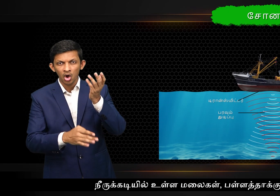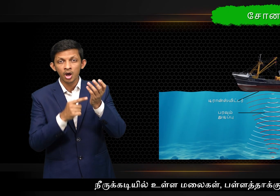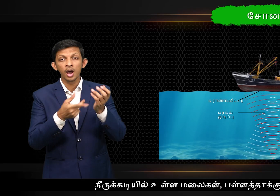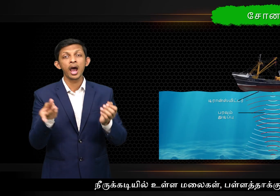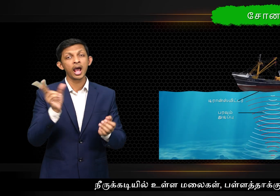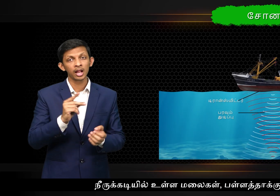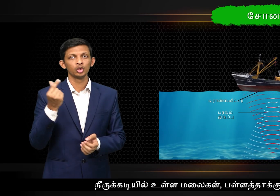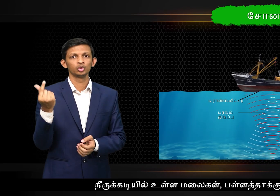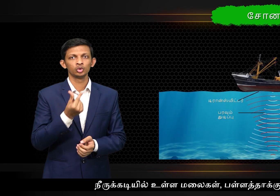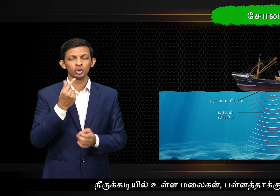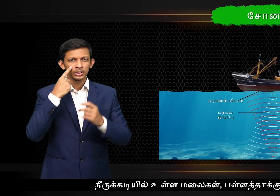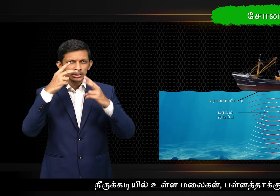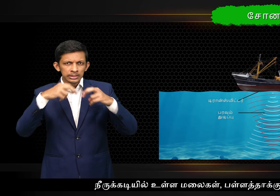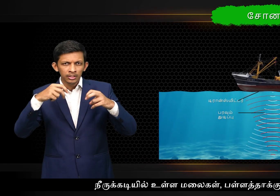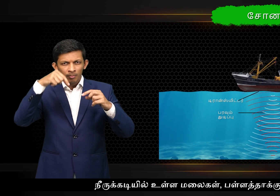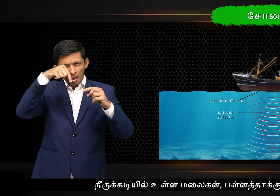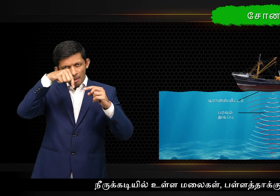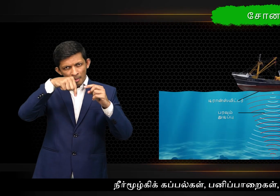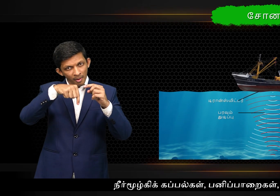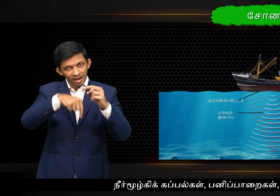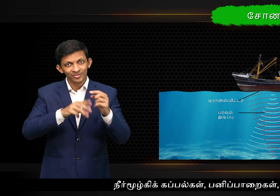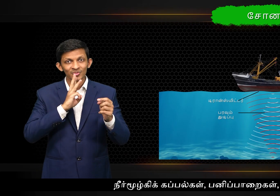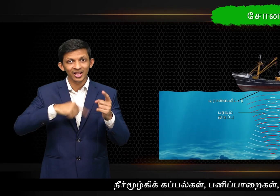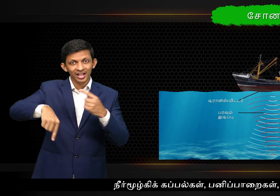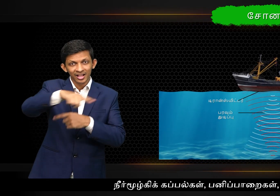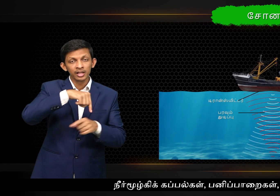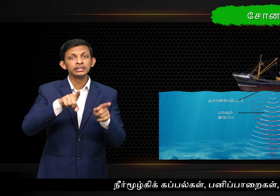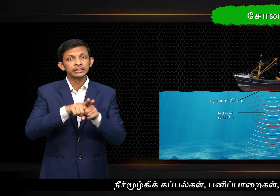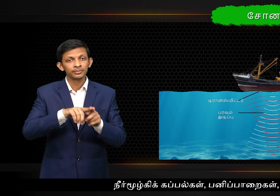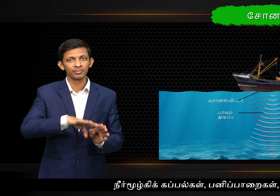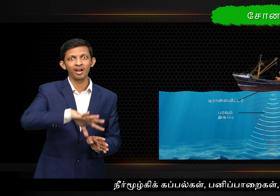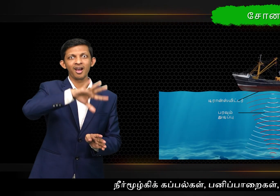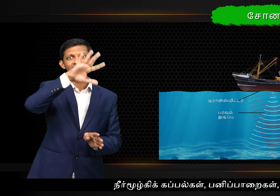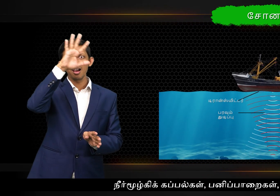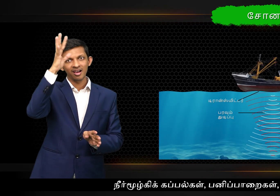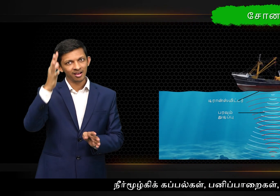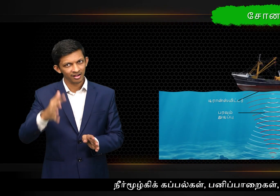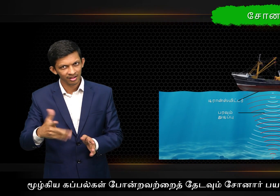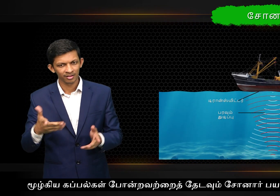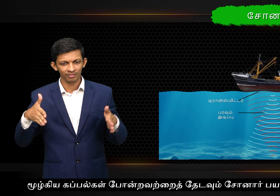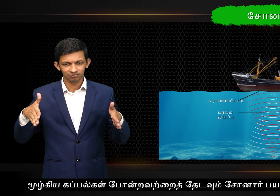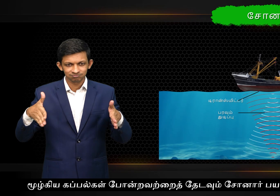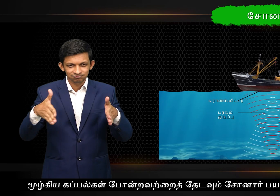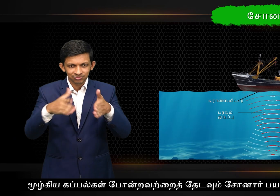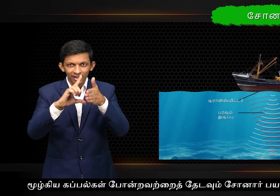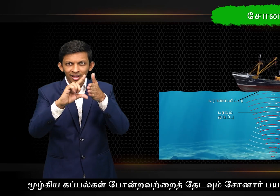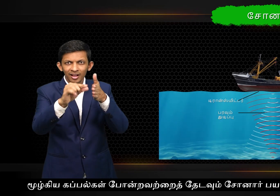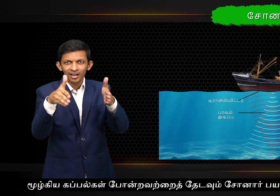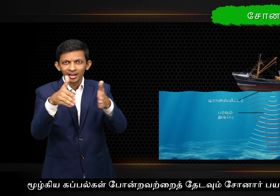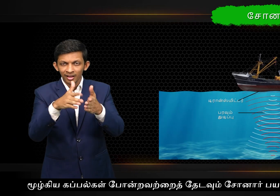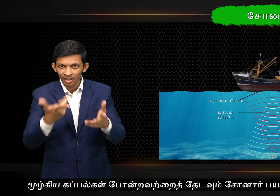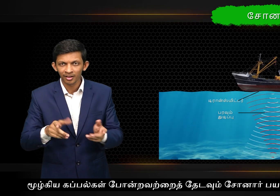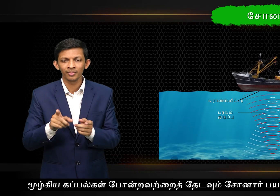நீருக்கடியில் உள்ள மலைகள், பள்ளத்தாக்குகள், நீர்மூழ்கி கப்பல்கள், பனிப்பாறைகள், மூழ்கிய